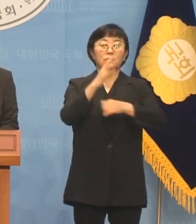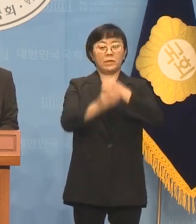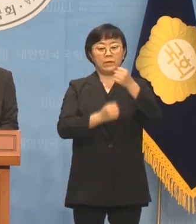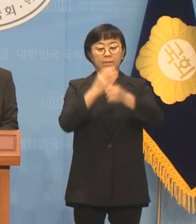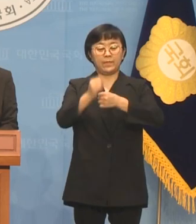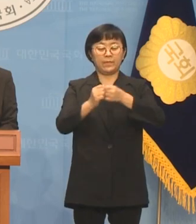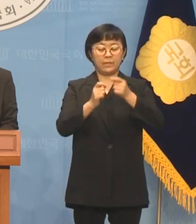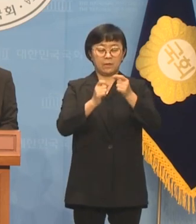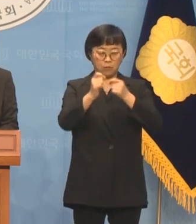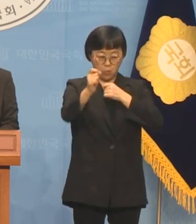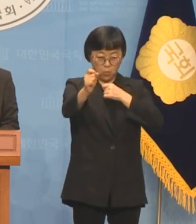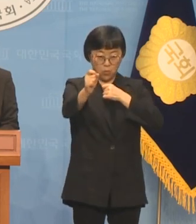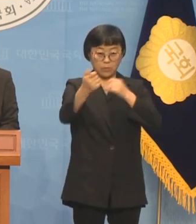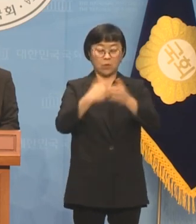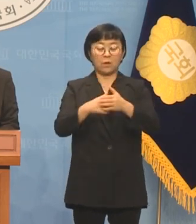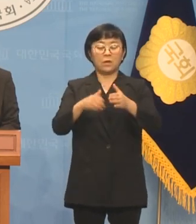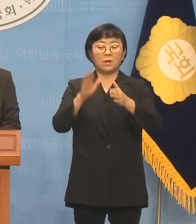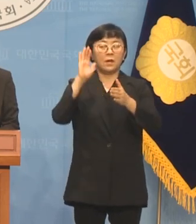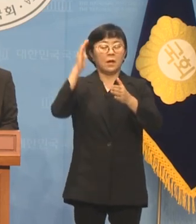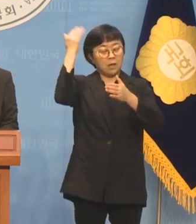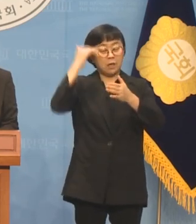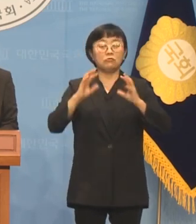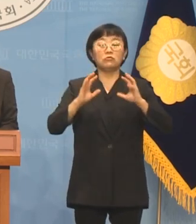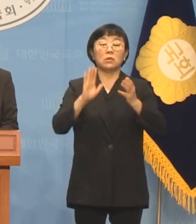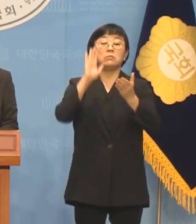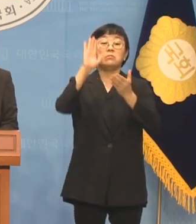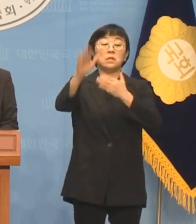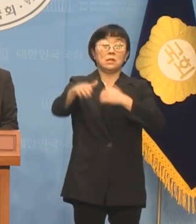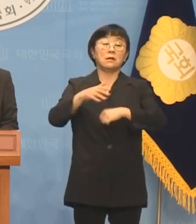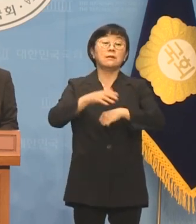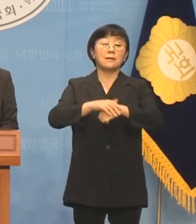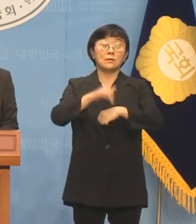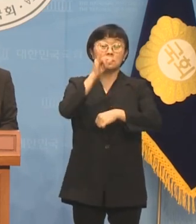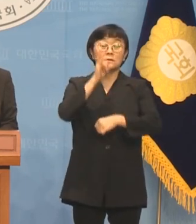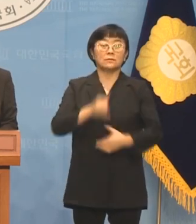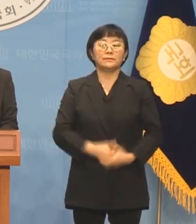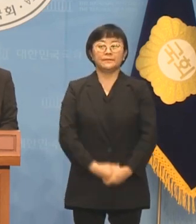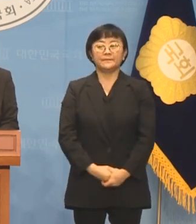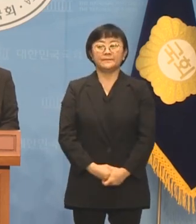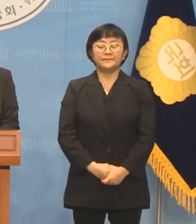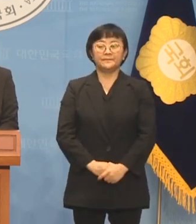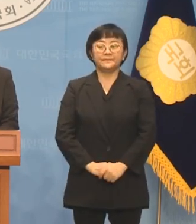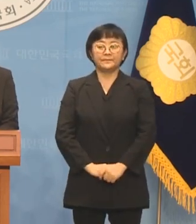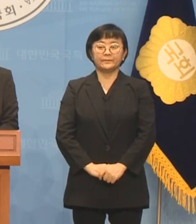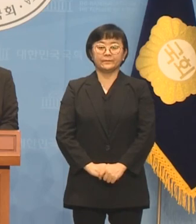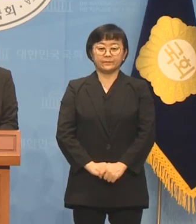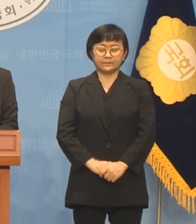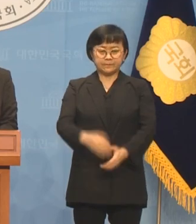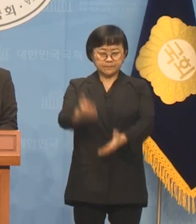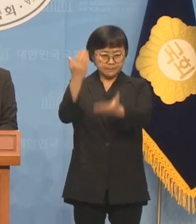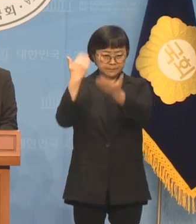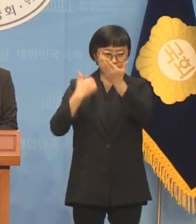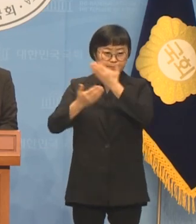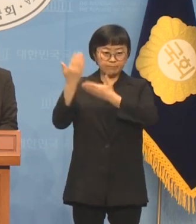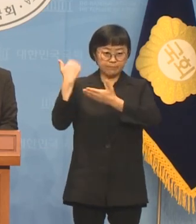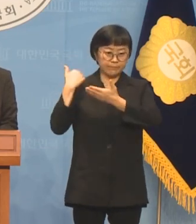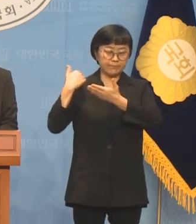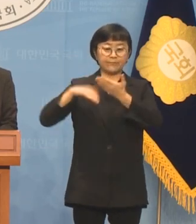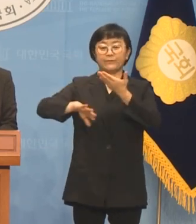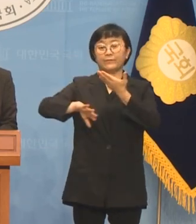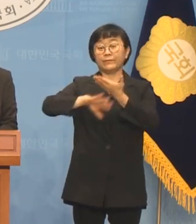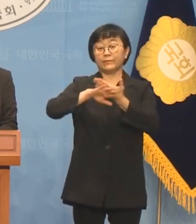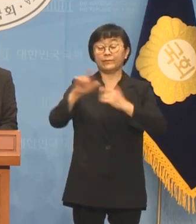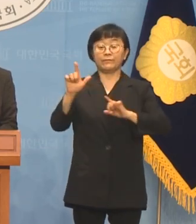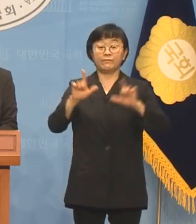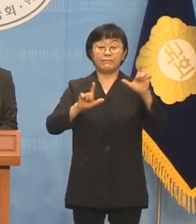그리고 몇십 년의 우리나라의 미래가 달려있다고 해도 과언이 아닙니다. 과거와는 전혀 다른